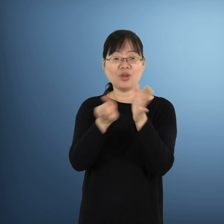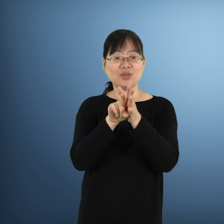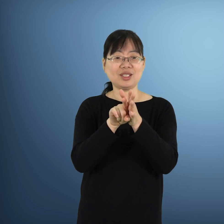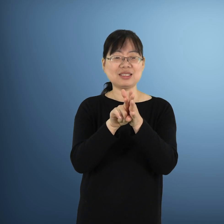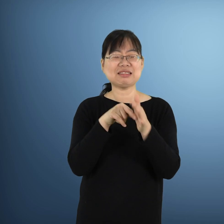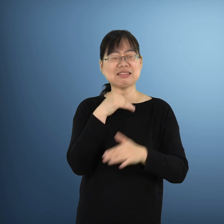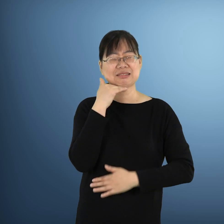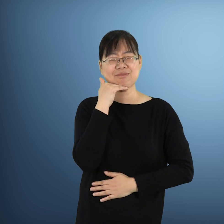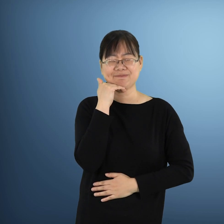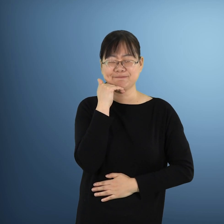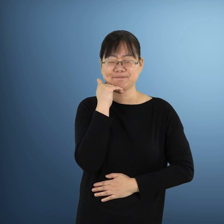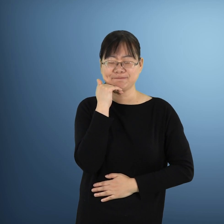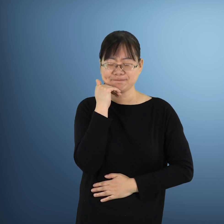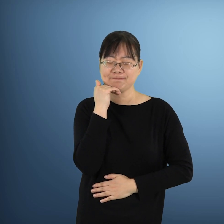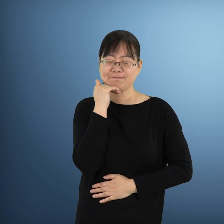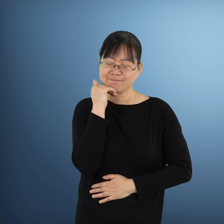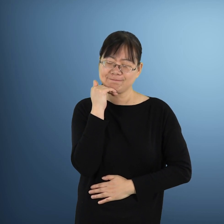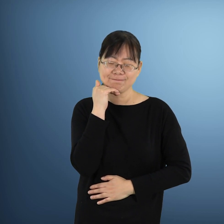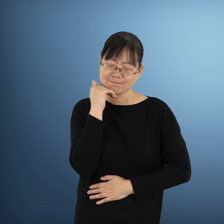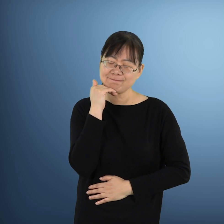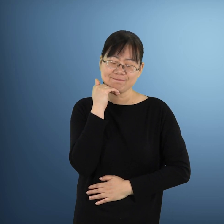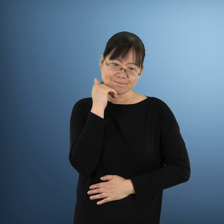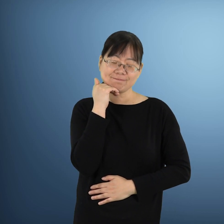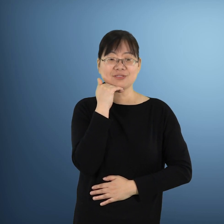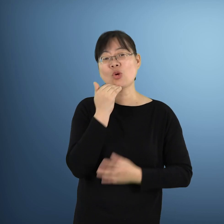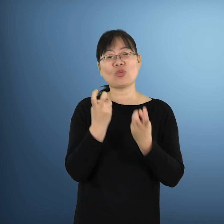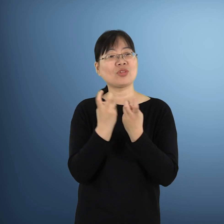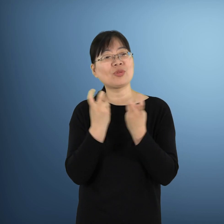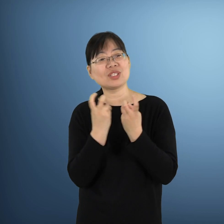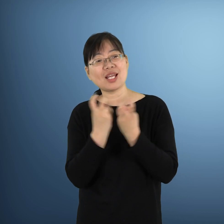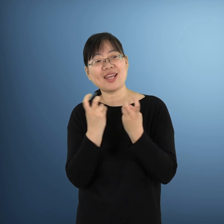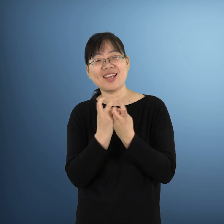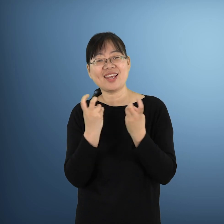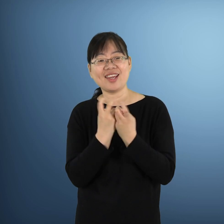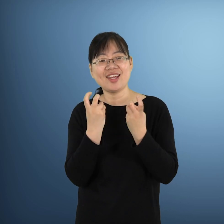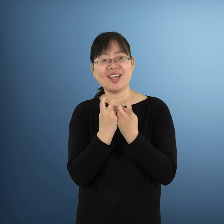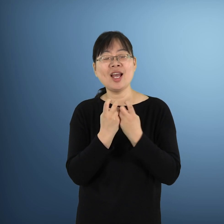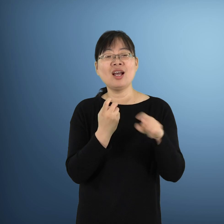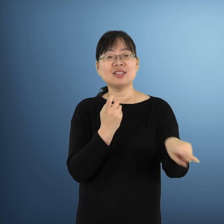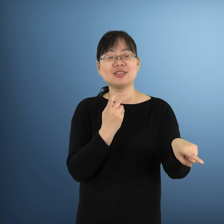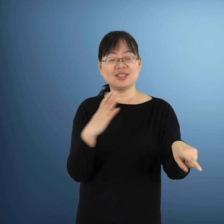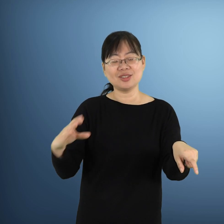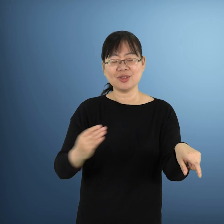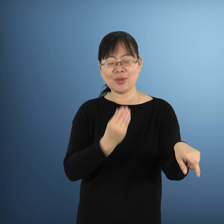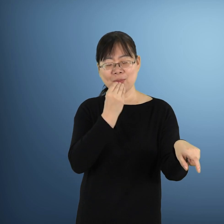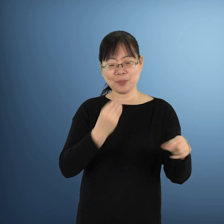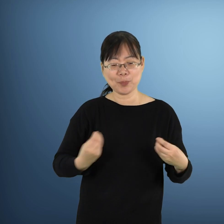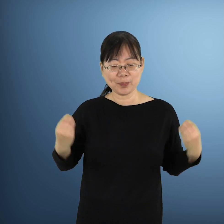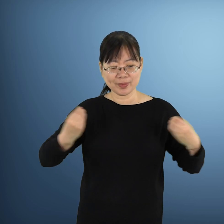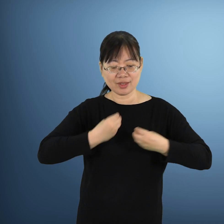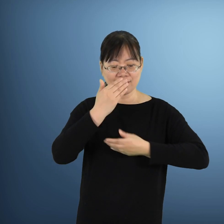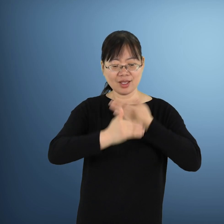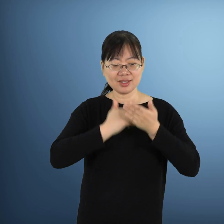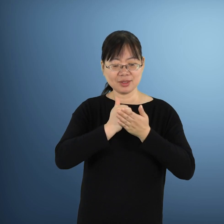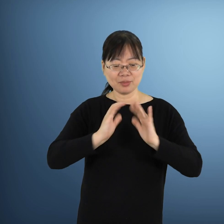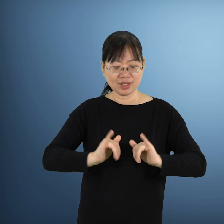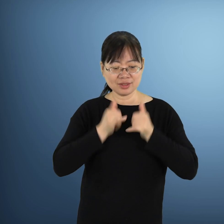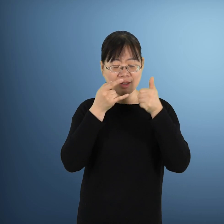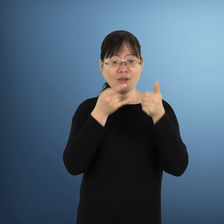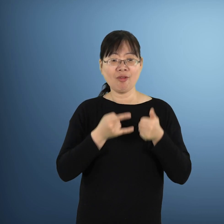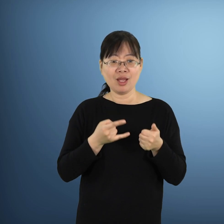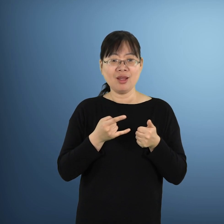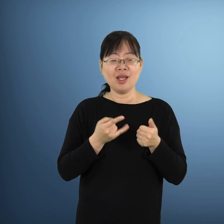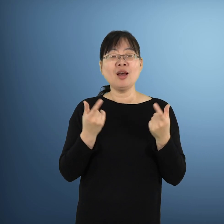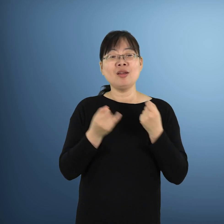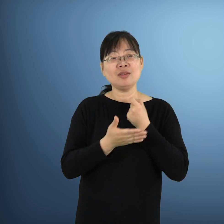위해서 기다리는 거예요. 어떻게 기다립니까? 그 거룩함을 입은 하나님의